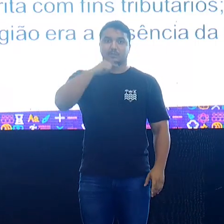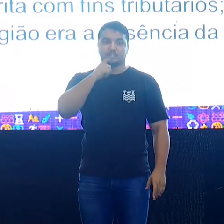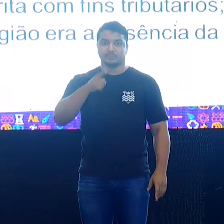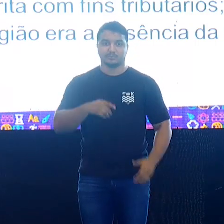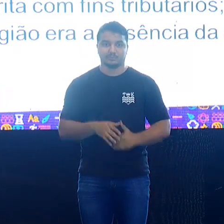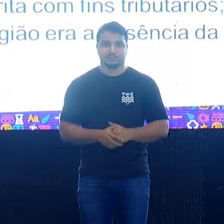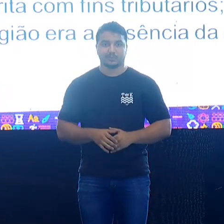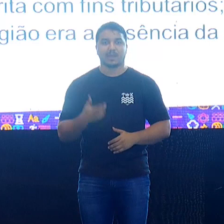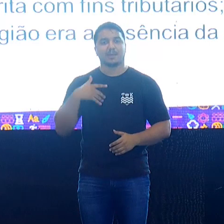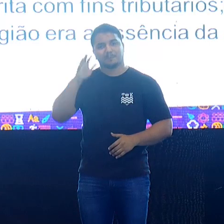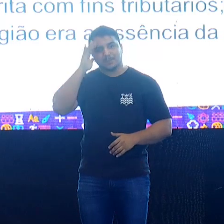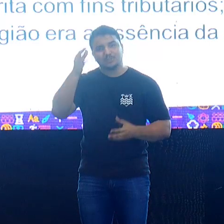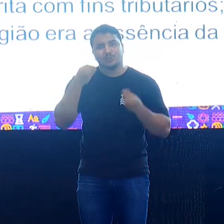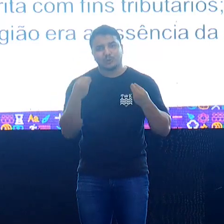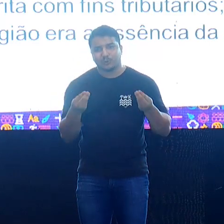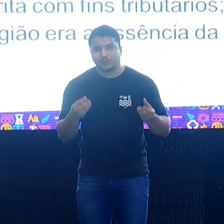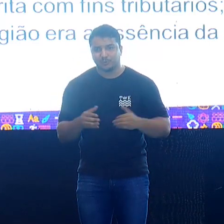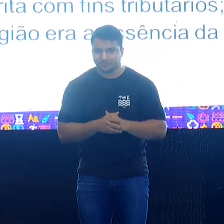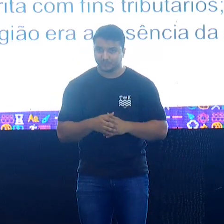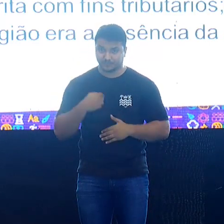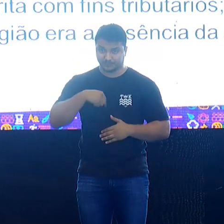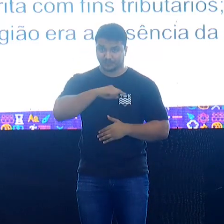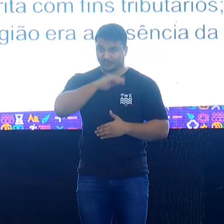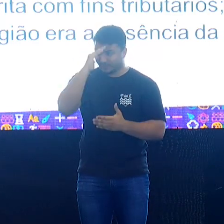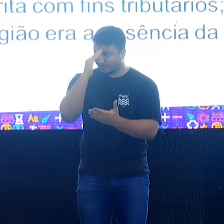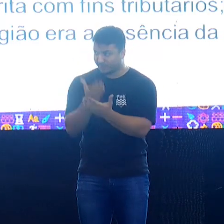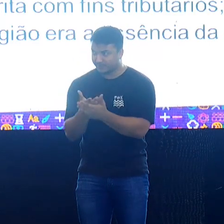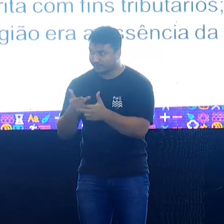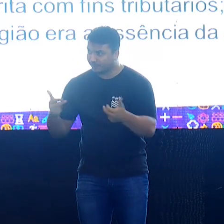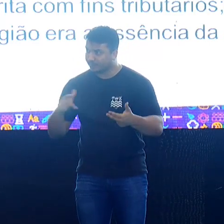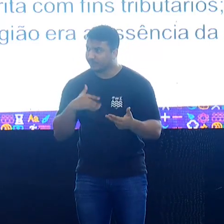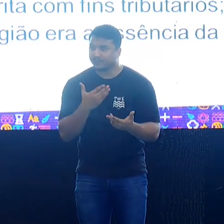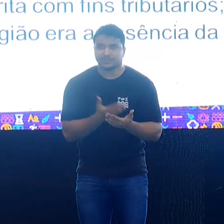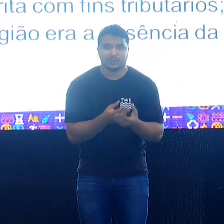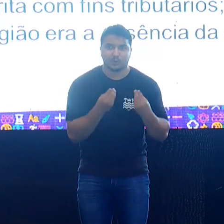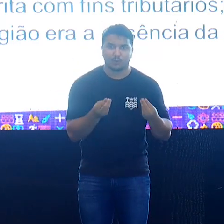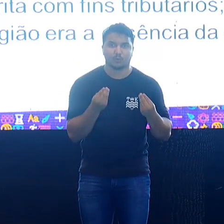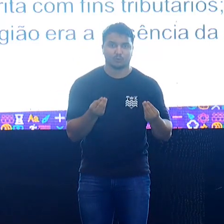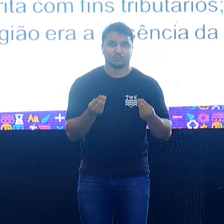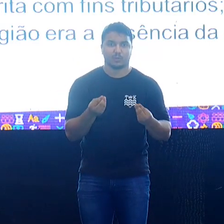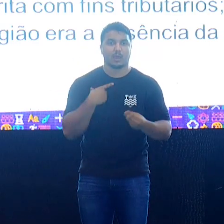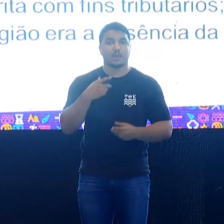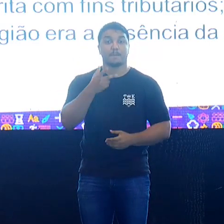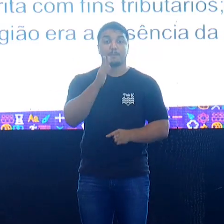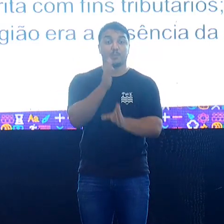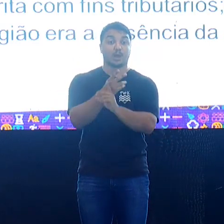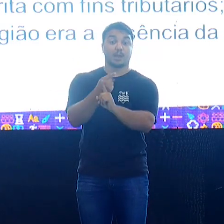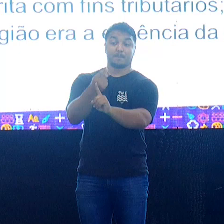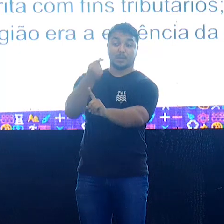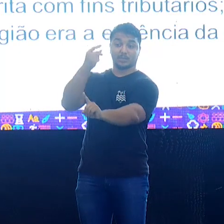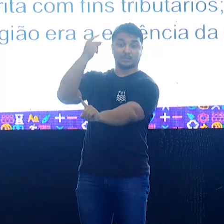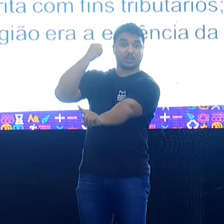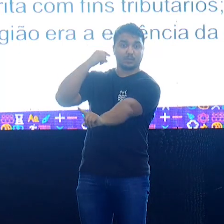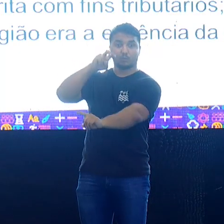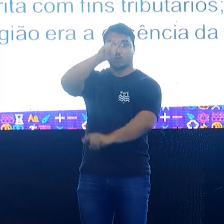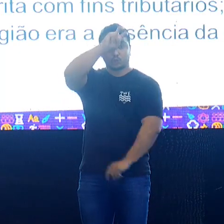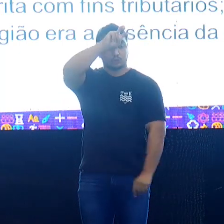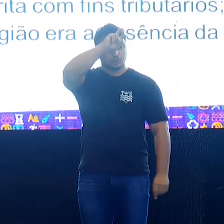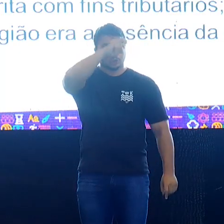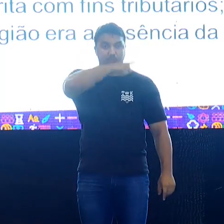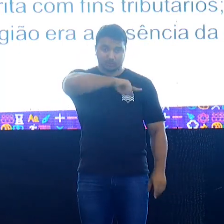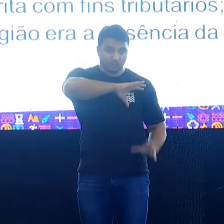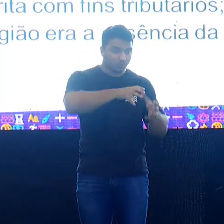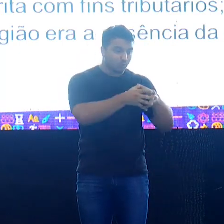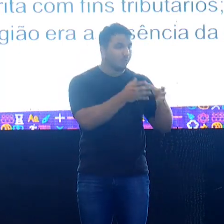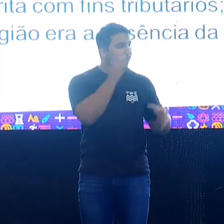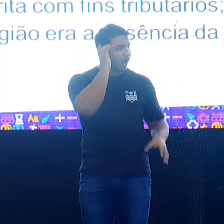Aí tu imagina, se a gente acredita em besteiras como essa até hoje, por que não o povo egípcio acreditar que o seu